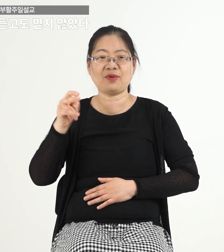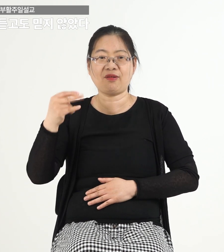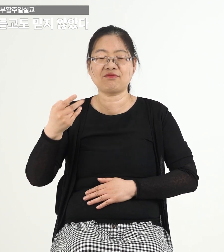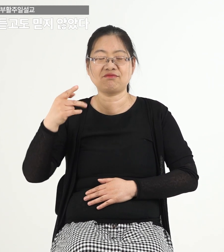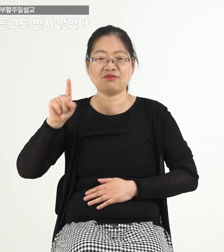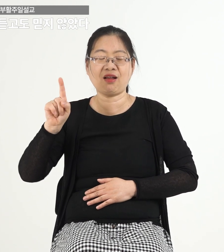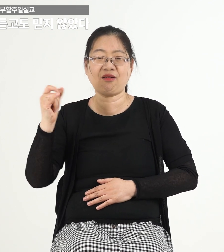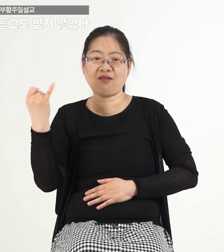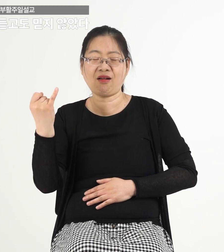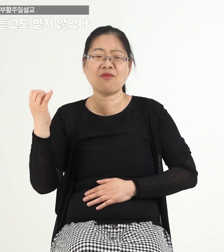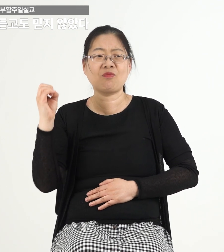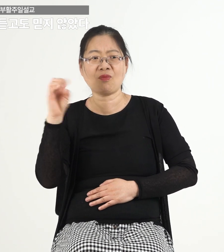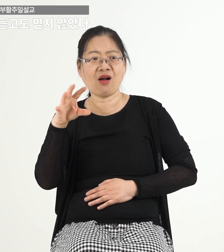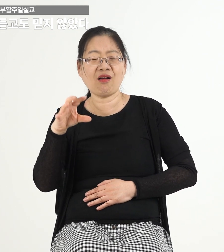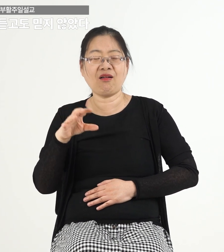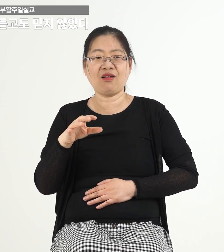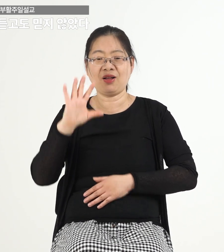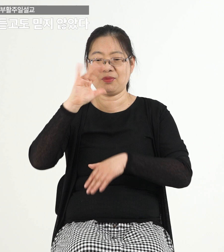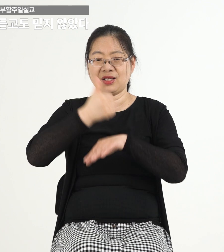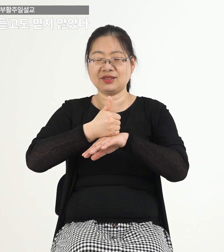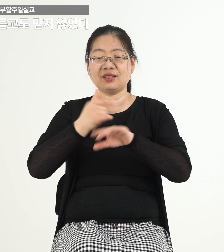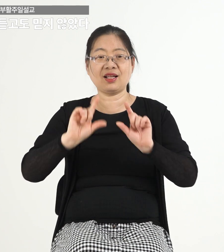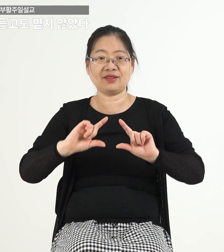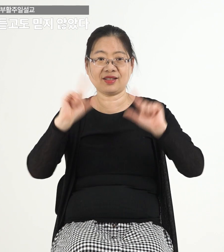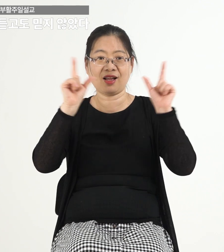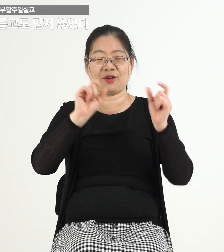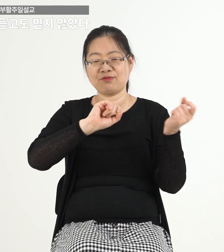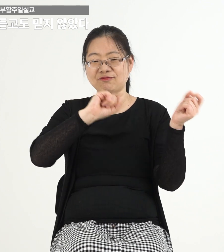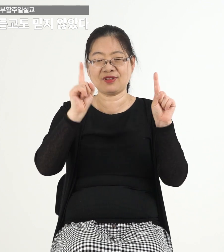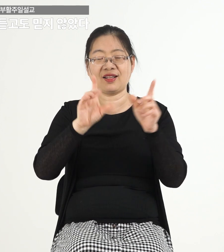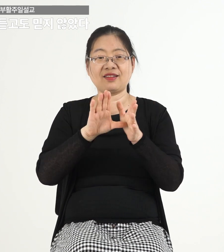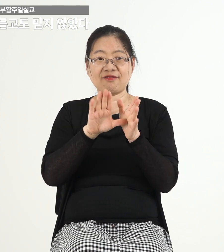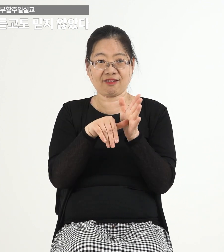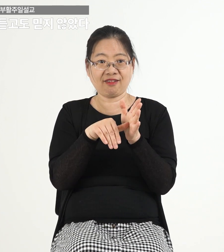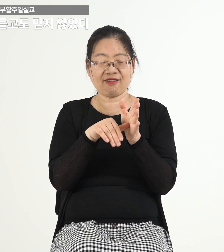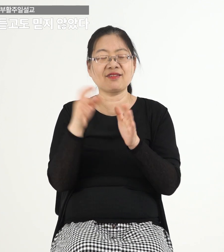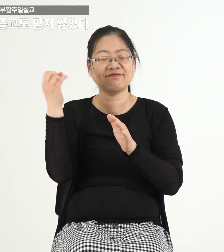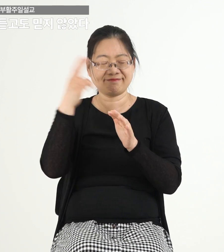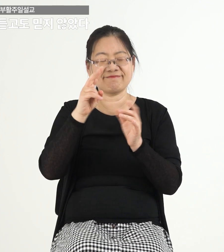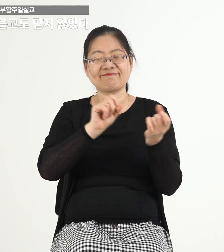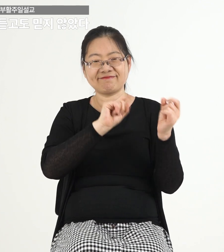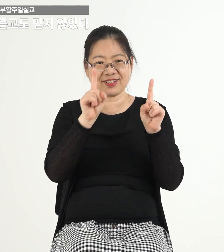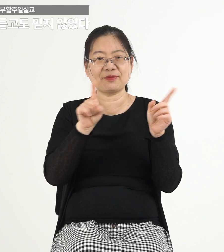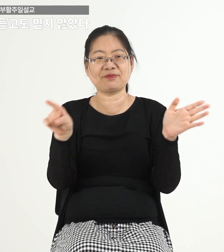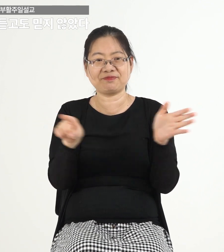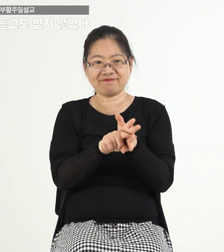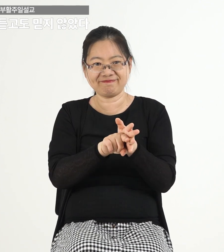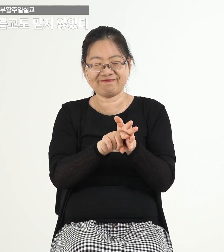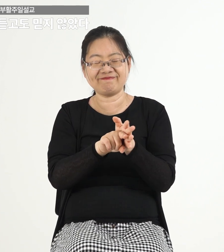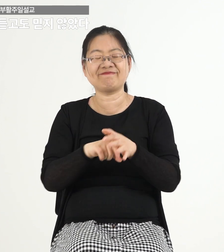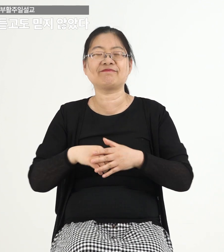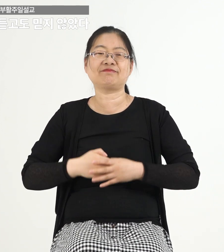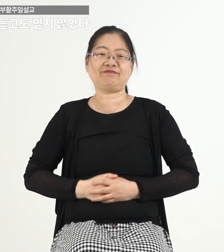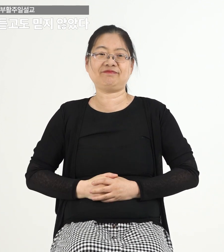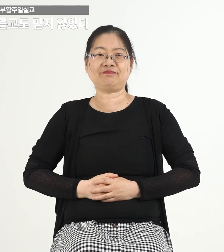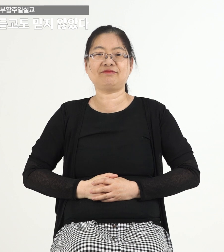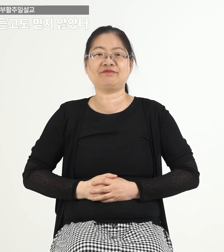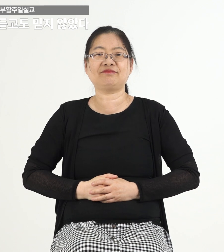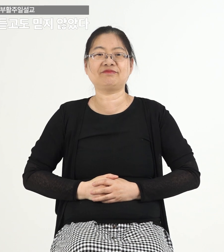마르다가 이르되 마지막 날 부활 때에는 다시 살아날 줄을